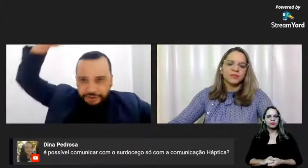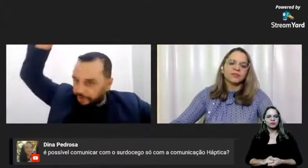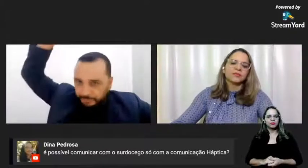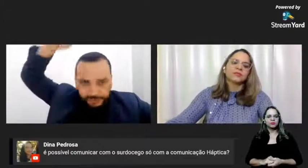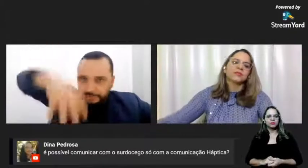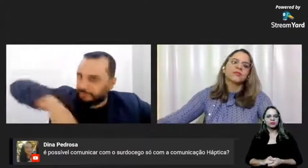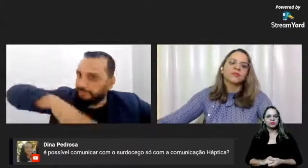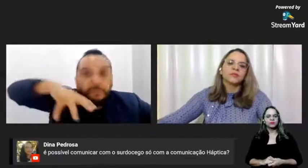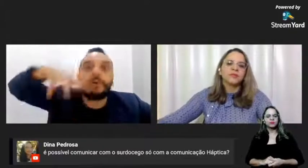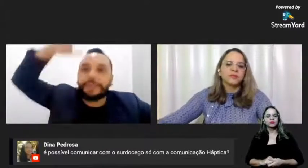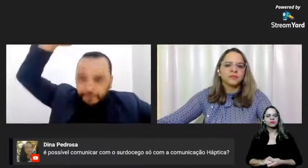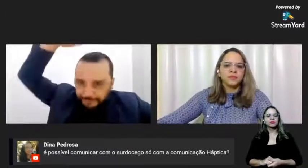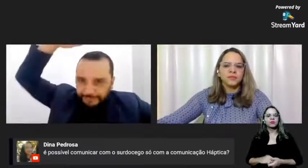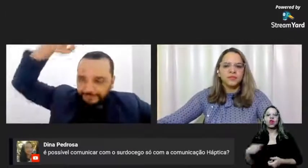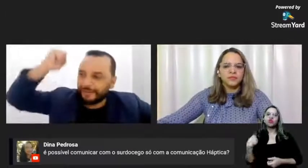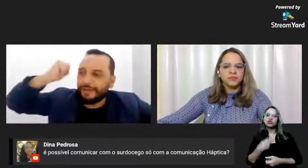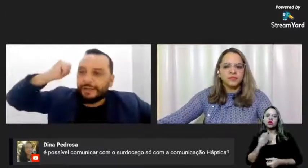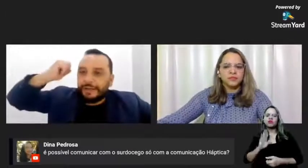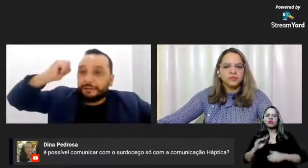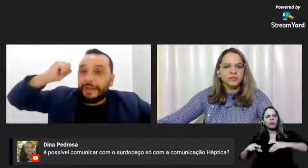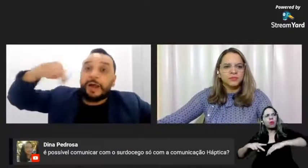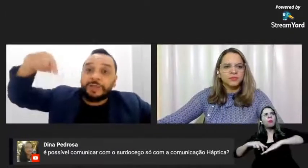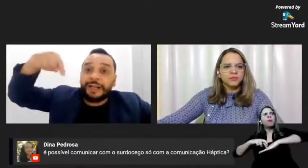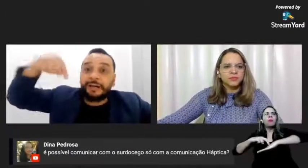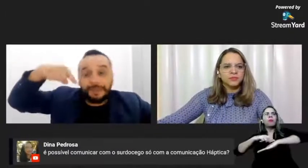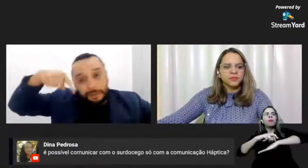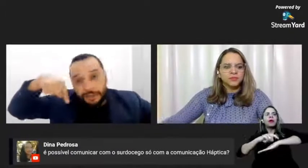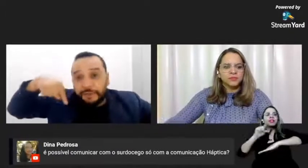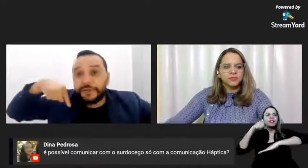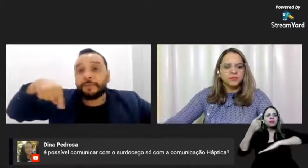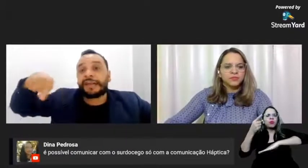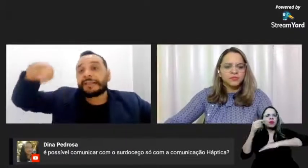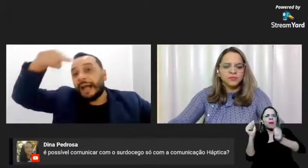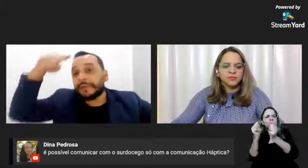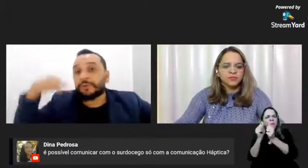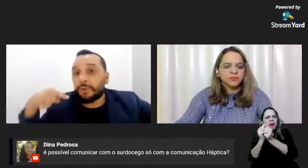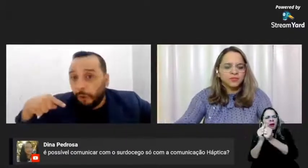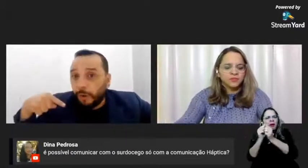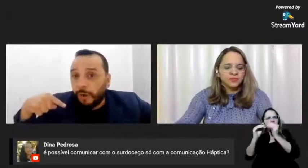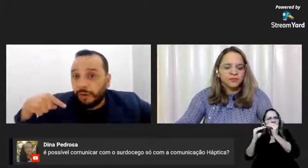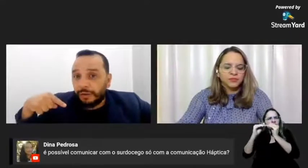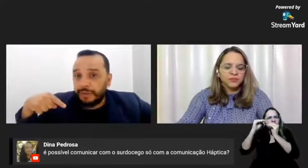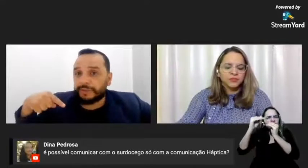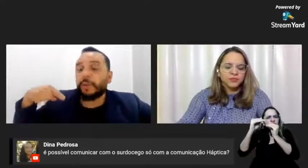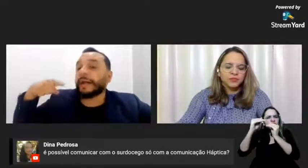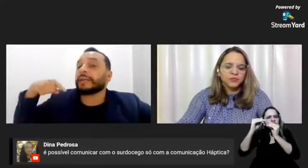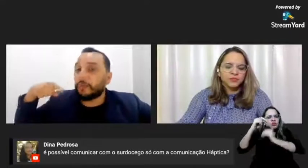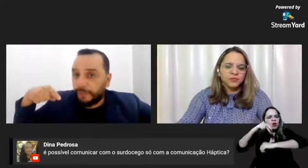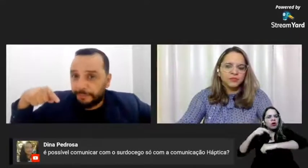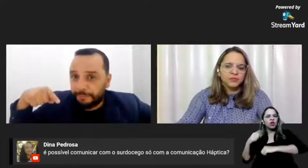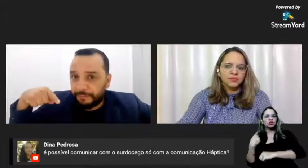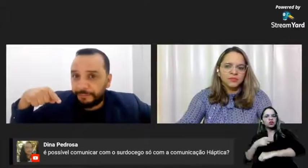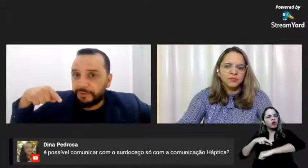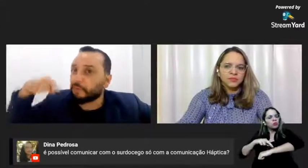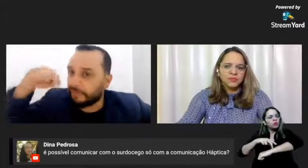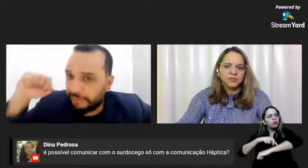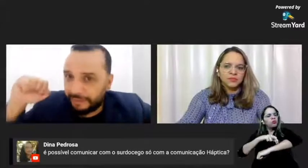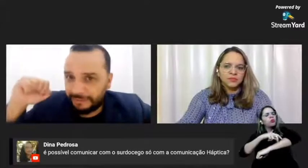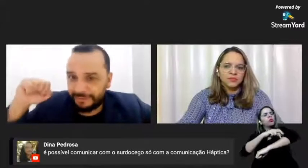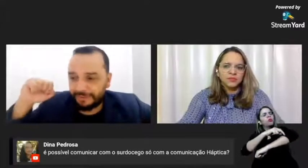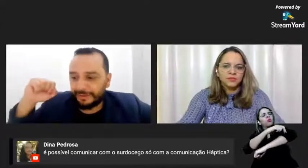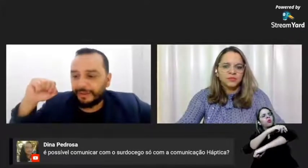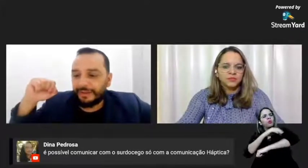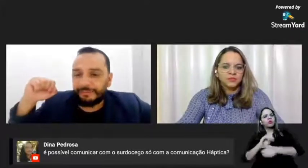depois que a gente tinha subido muito. E eu falei, chegamos, agora a gente vai subir a escada do escorregador de